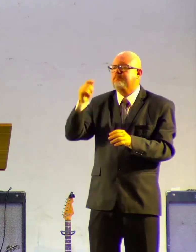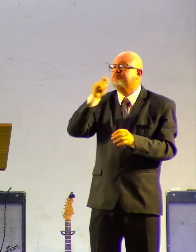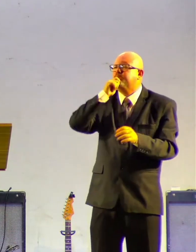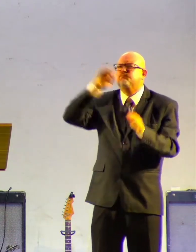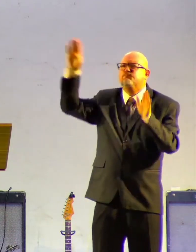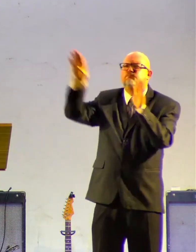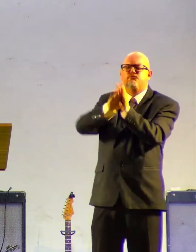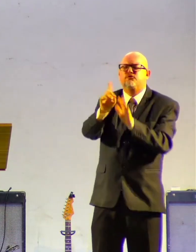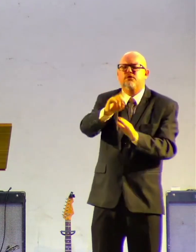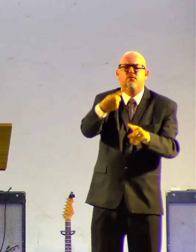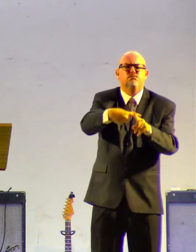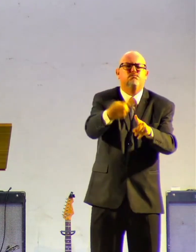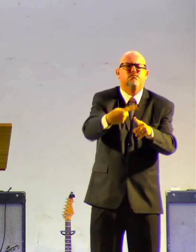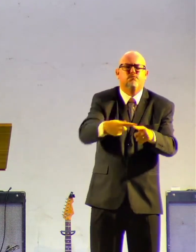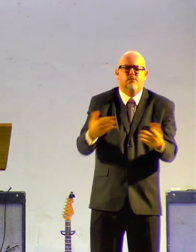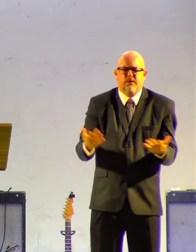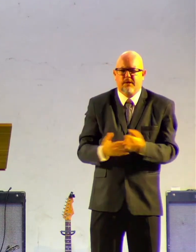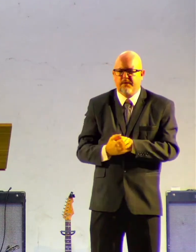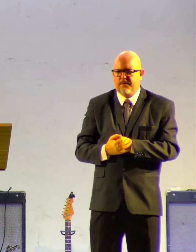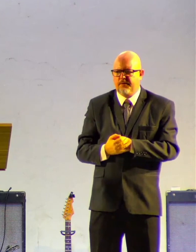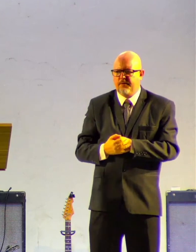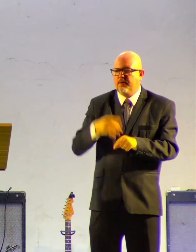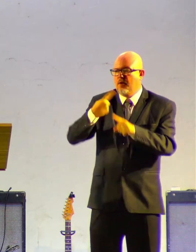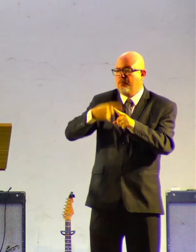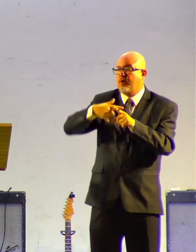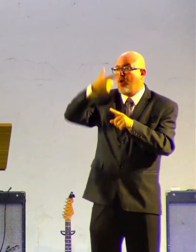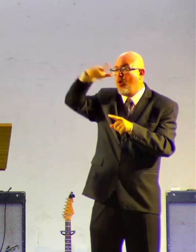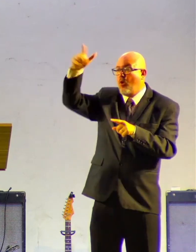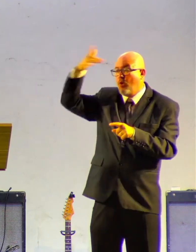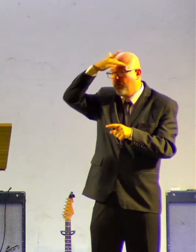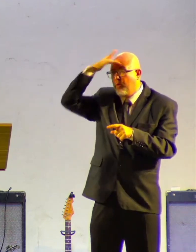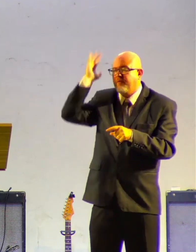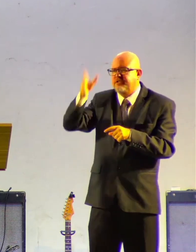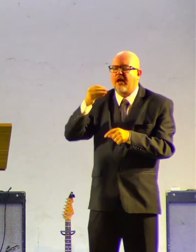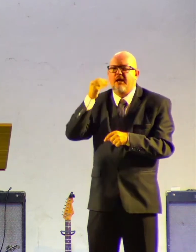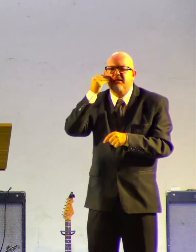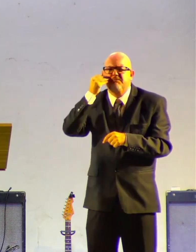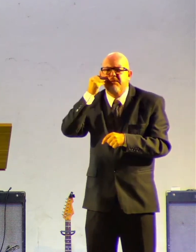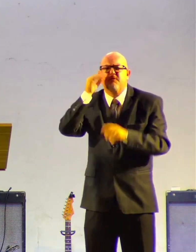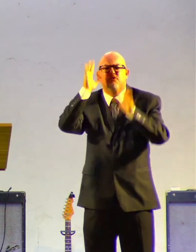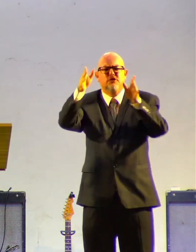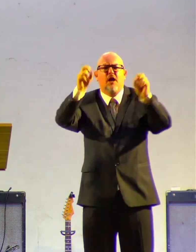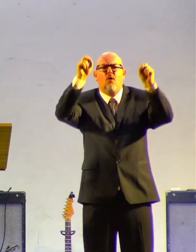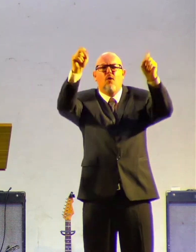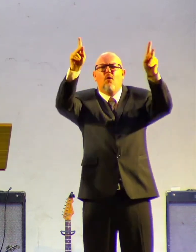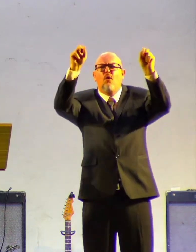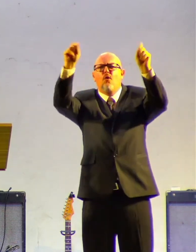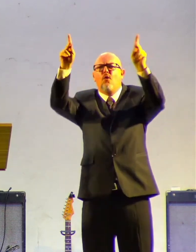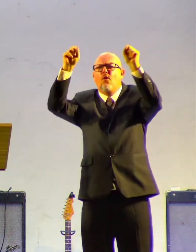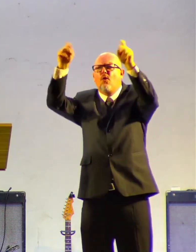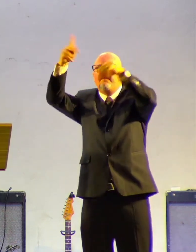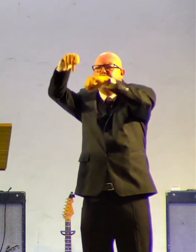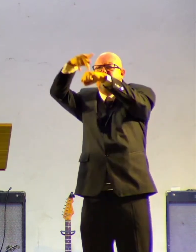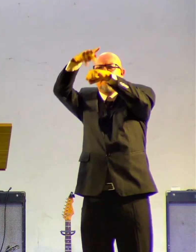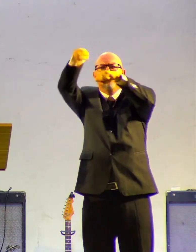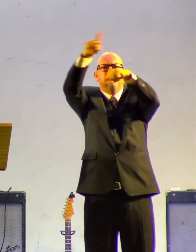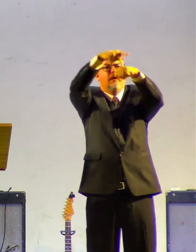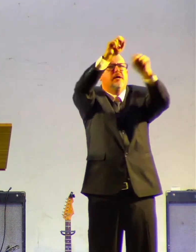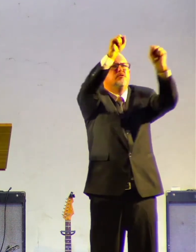não veio? Por que que outros povos já experimentaram, já viveram